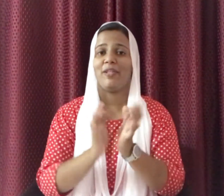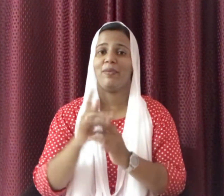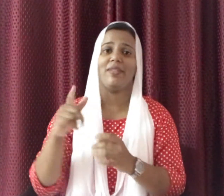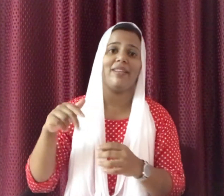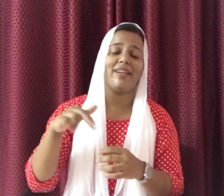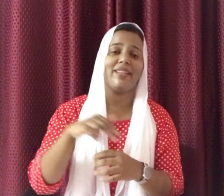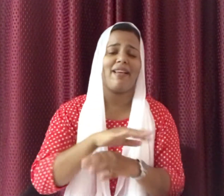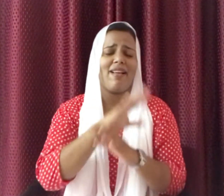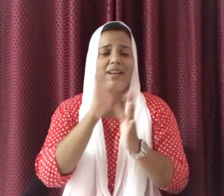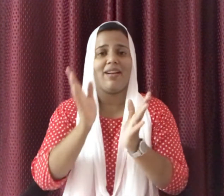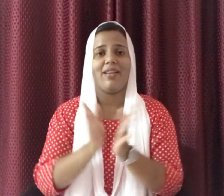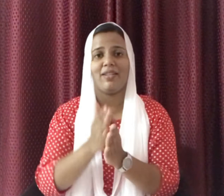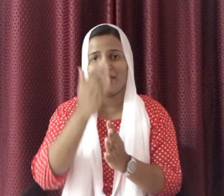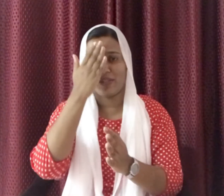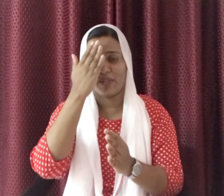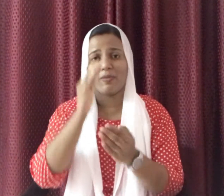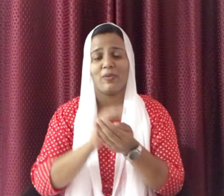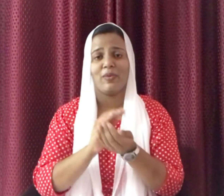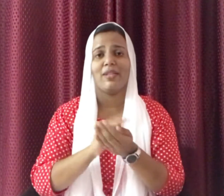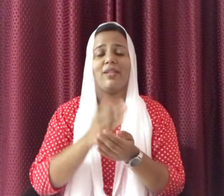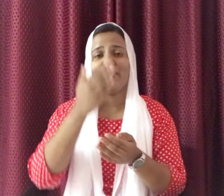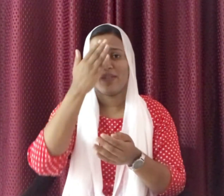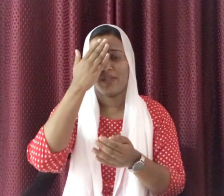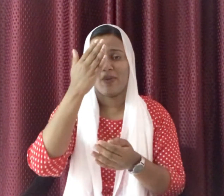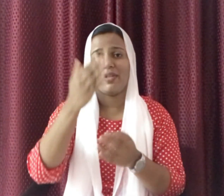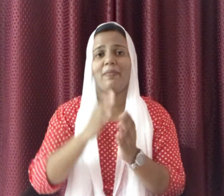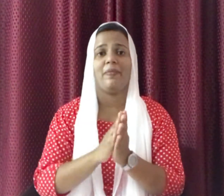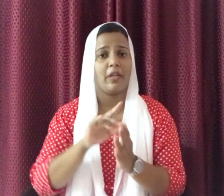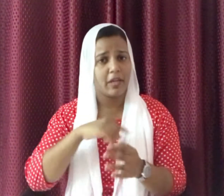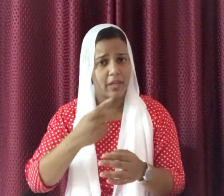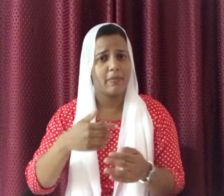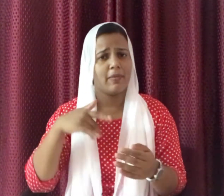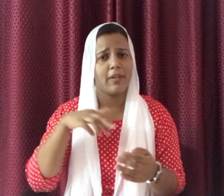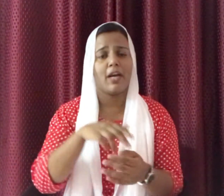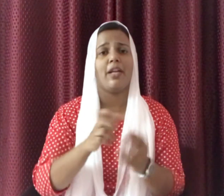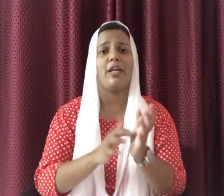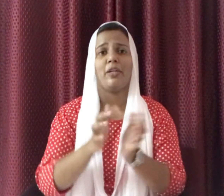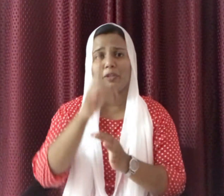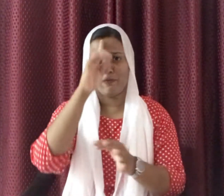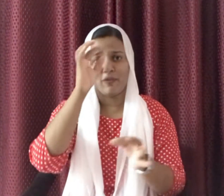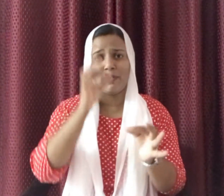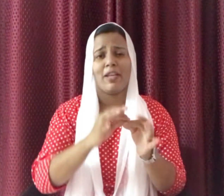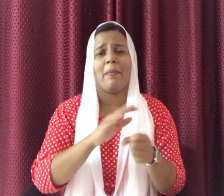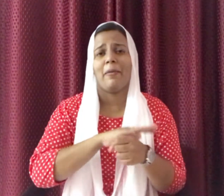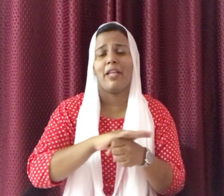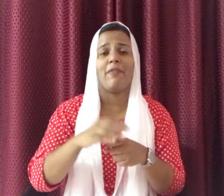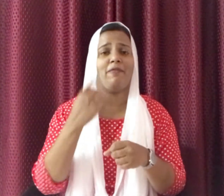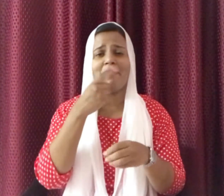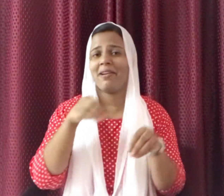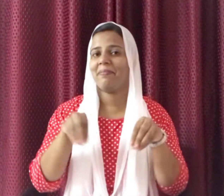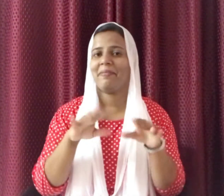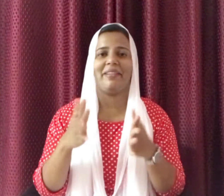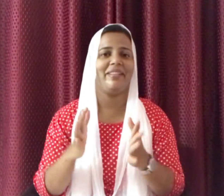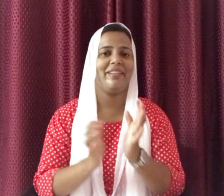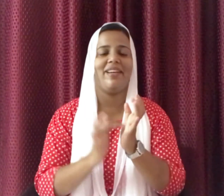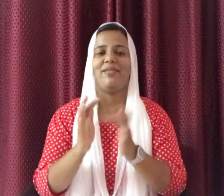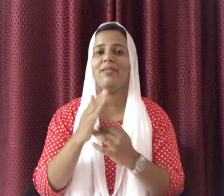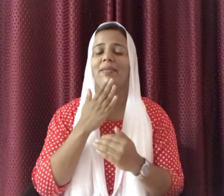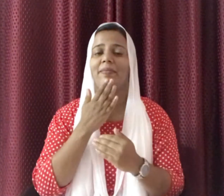നടത്തിയ വിധങ്ങൾക്കായി സ്തോത്രം, അങ്ങ് പരിപാലിക്കുന്ന വിധങ്ങൾക്കായിട്ട് സ്തോത്രം. ഇനിയും നടത്തുവാൻ അങ്ങ് വിശ്വസ്തനും മതിയായവനും മാറാത്തവനുമാകിയാൽ സ്തോത്രം. അങ്ങേ ഞങ്ങൾ